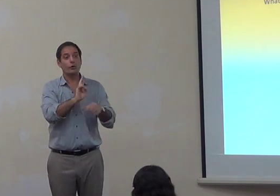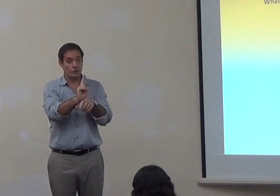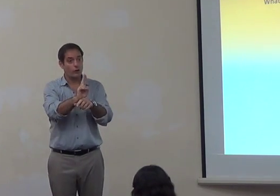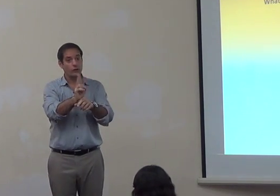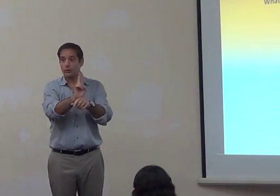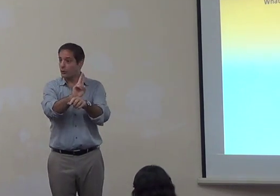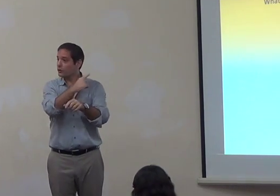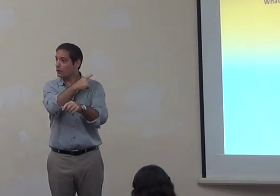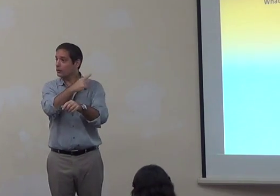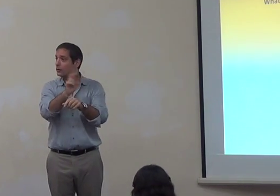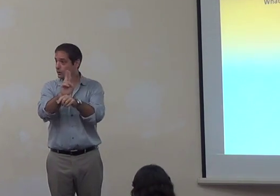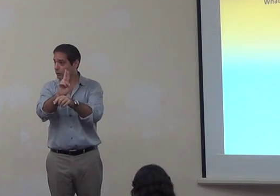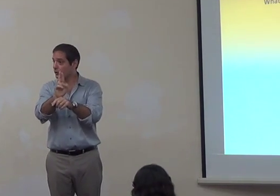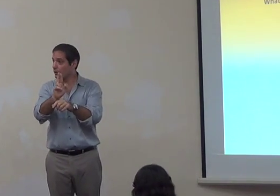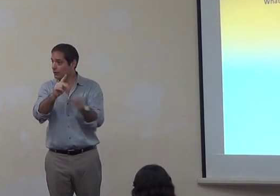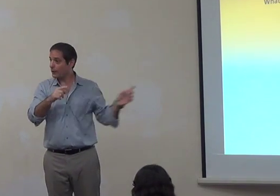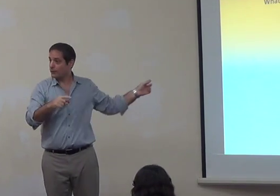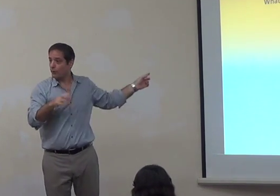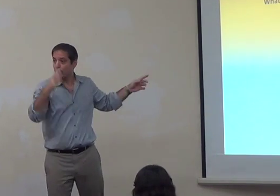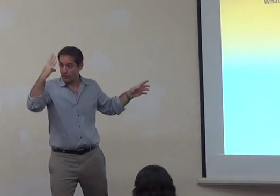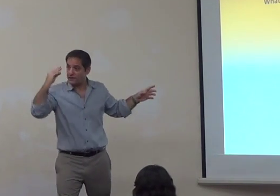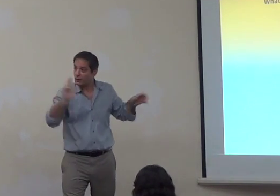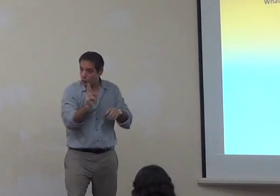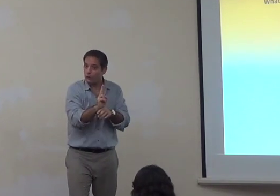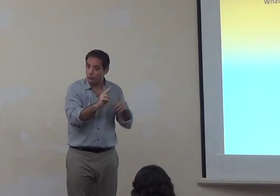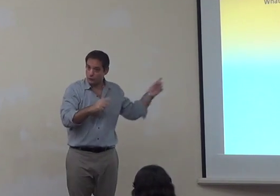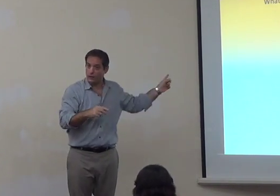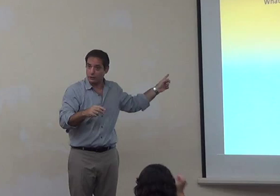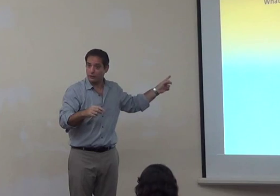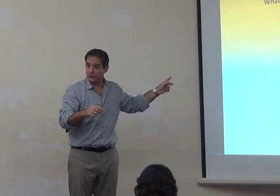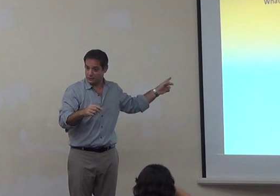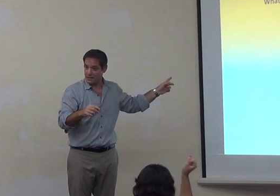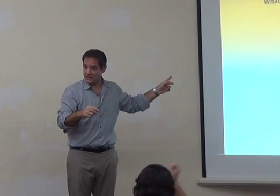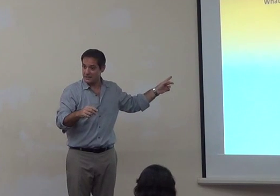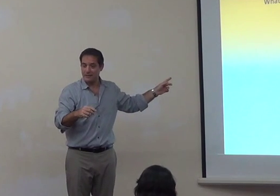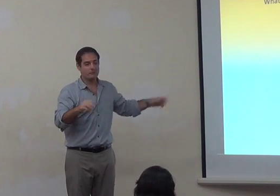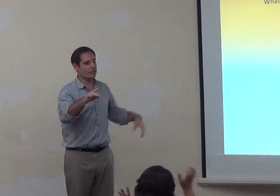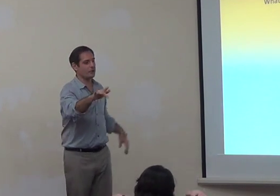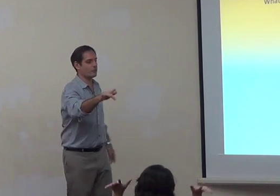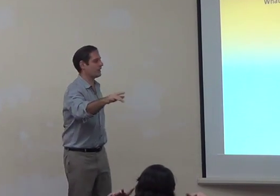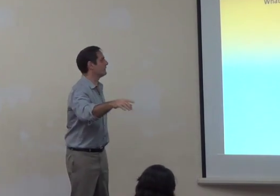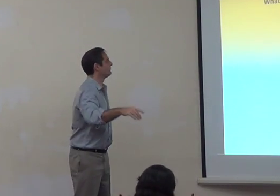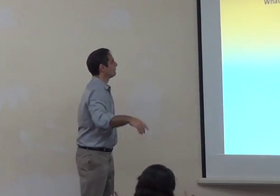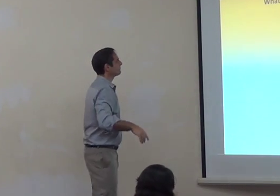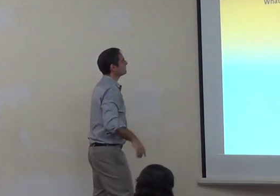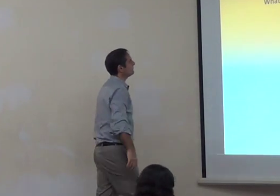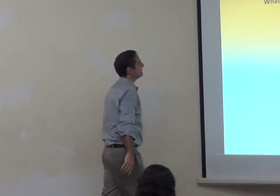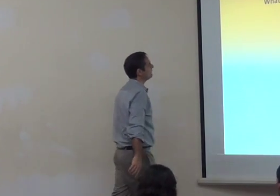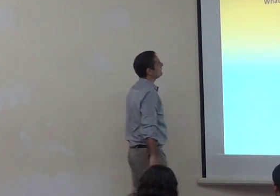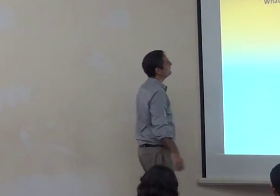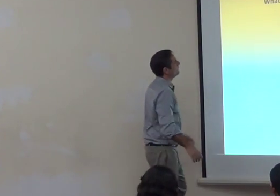hizo? ¿Lo usó? ¿Moisés lo usó esto? ¿Sí? Me dieron un clic.